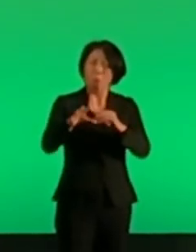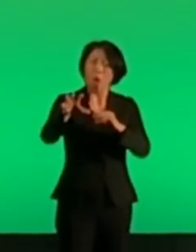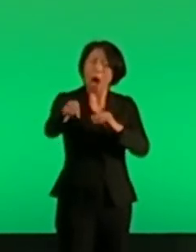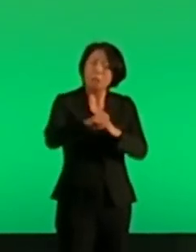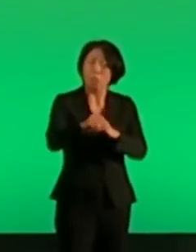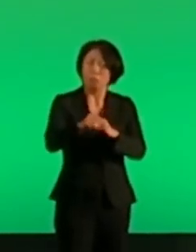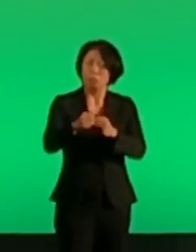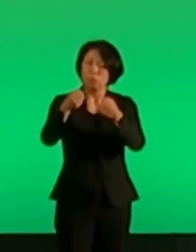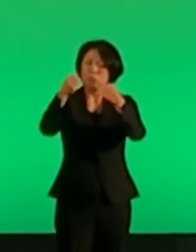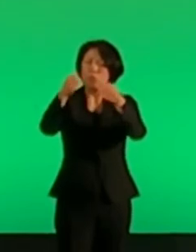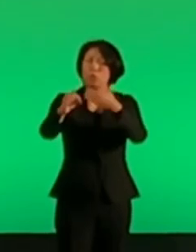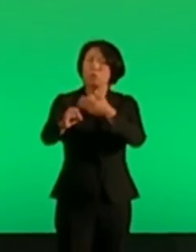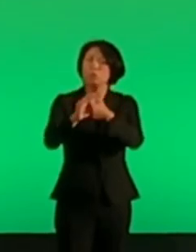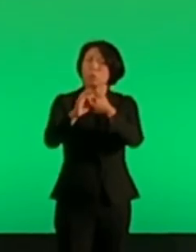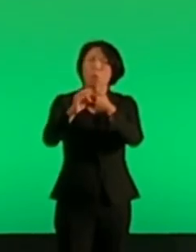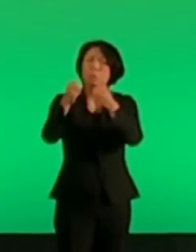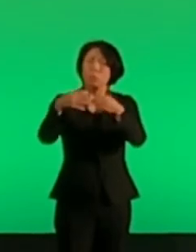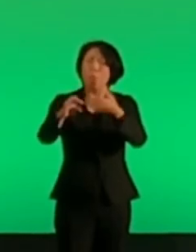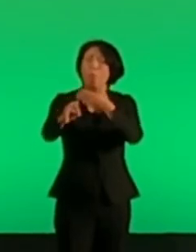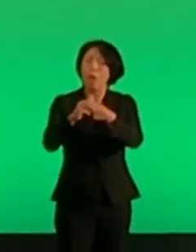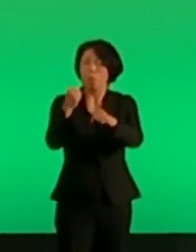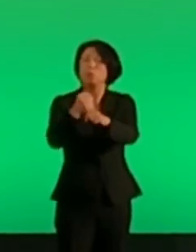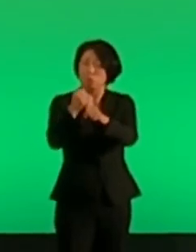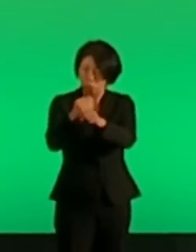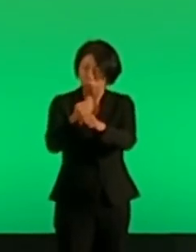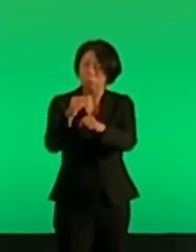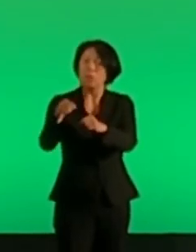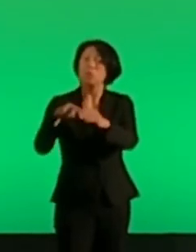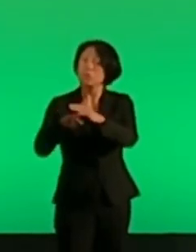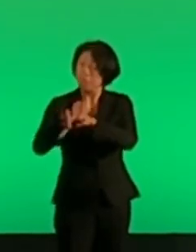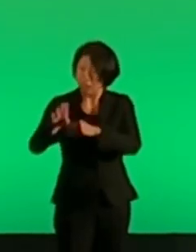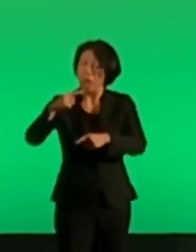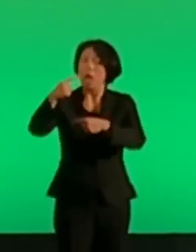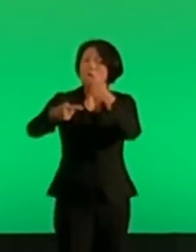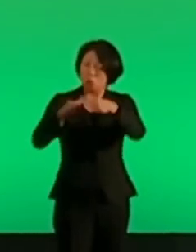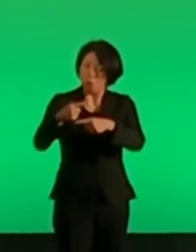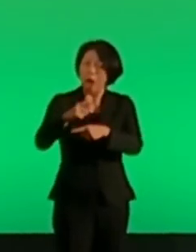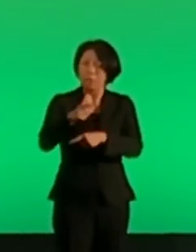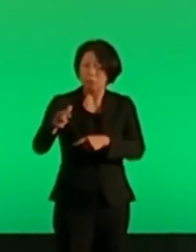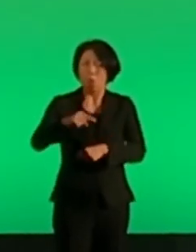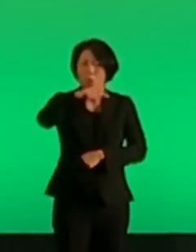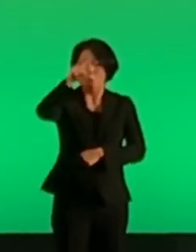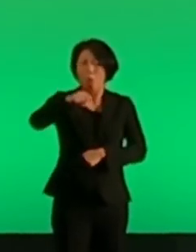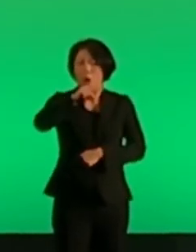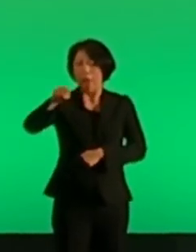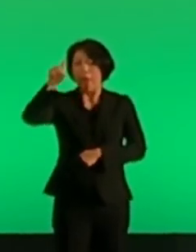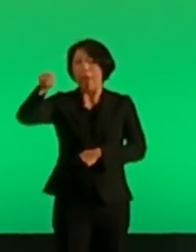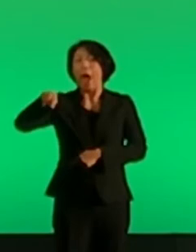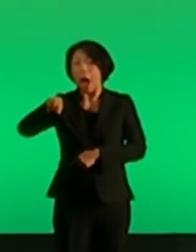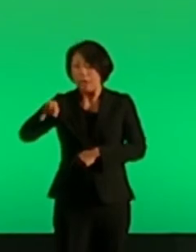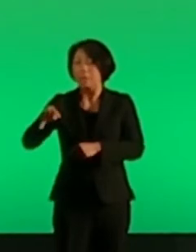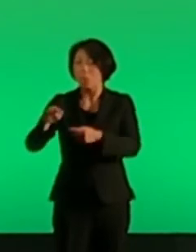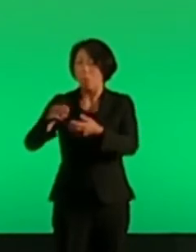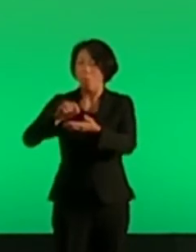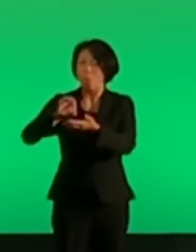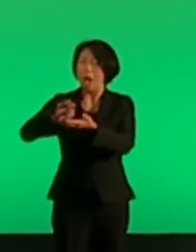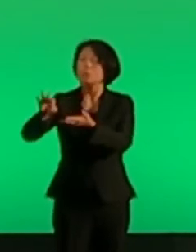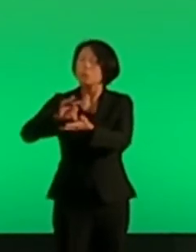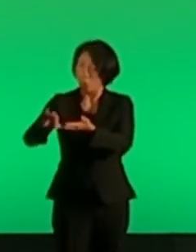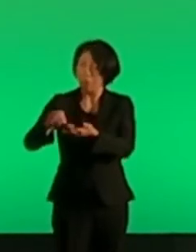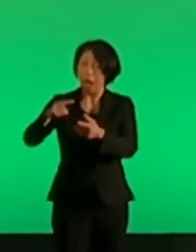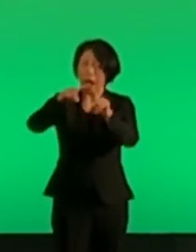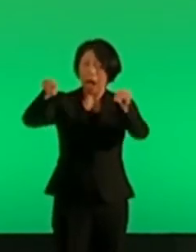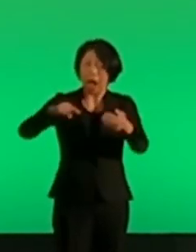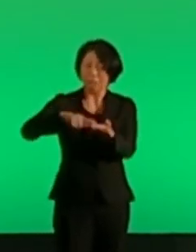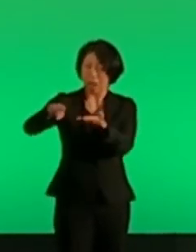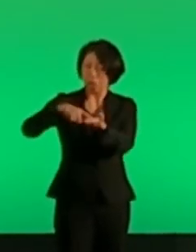条例を作るということで、手話をはじめとしてですね、AI なんかを活用した iPad でやり取